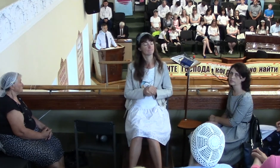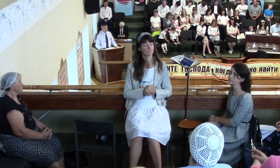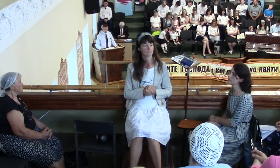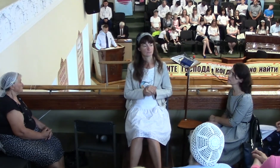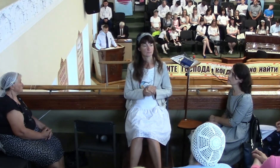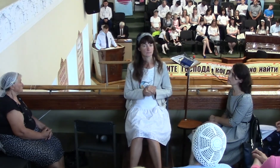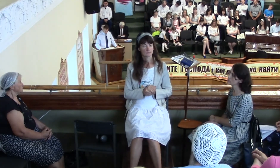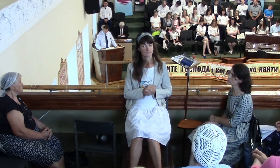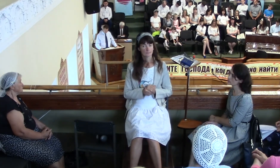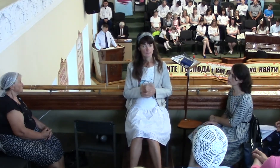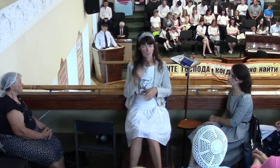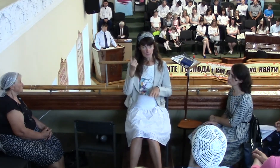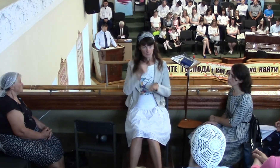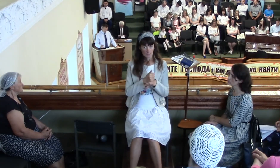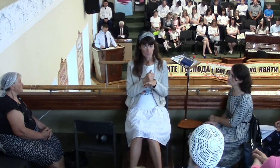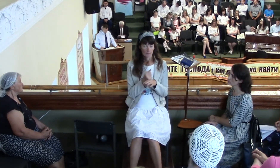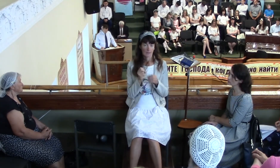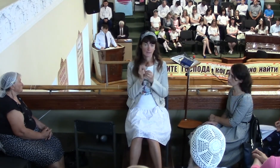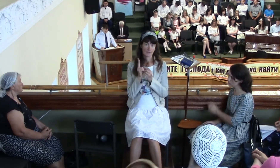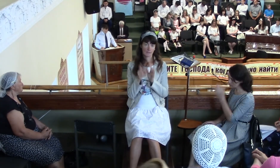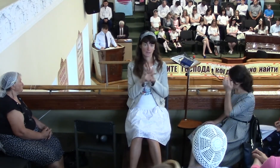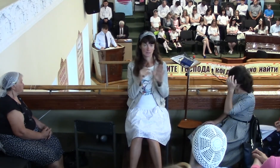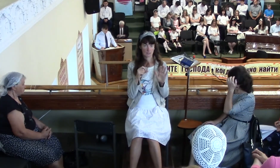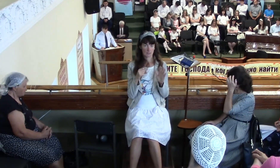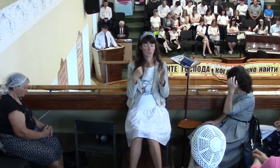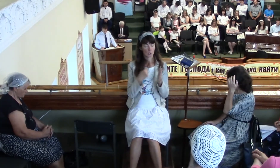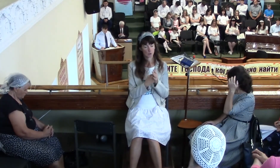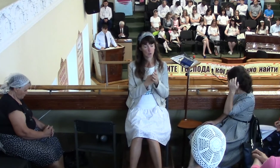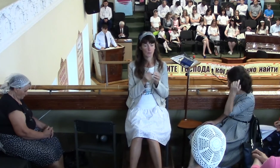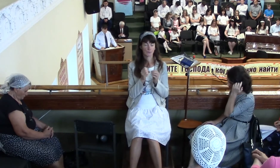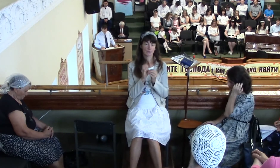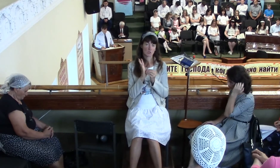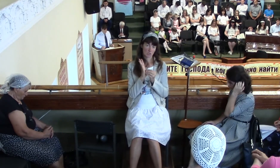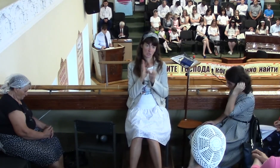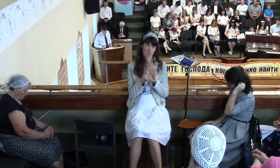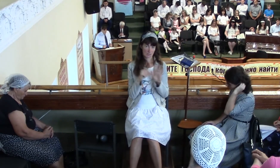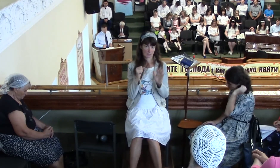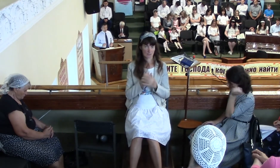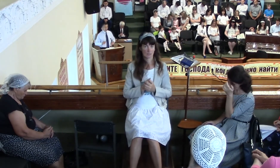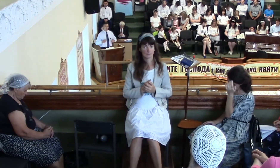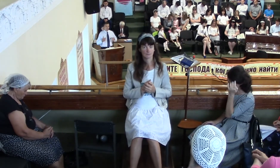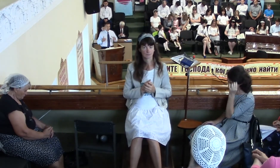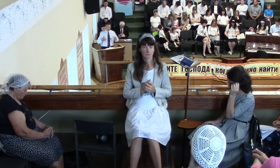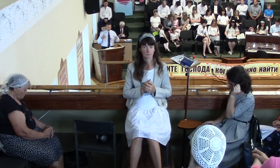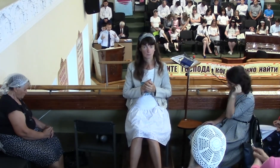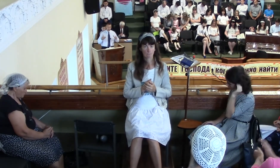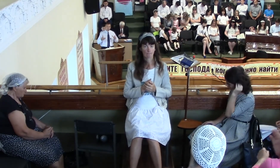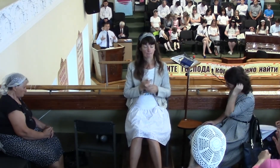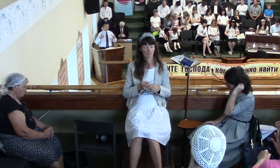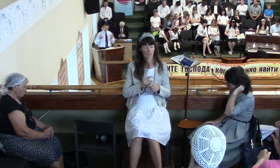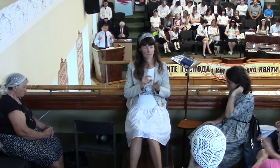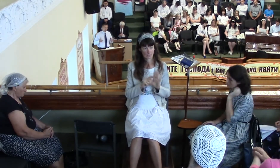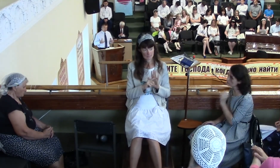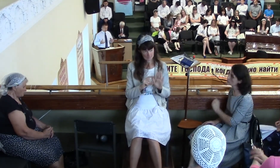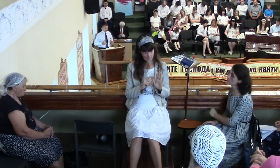стиха по 14. Послание к Колоссянам, 1 глава, с 12 стиха. Этот